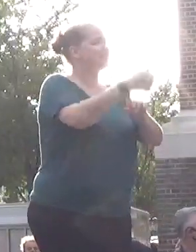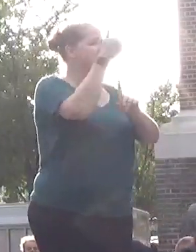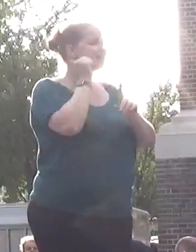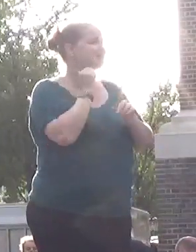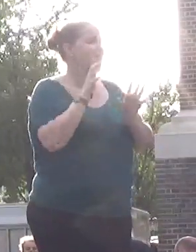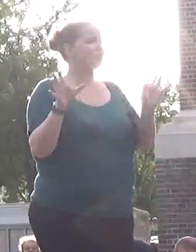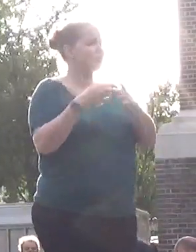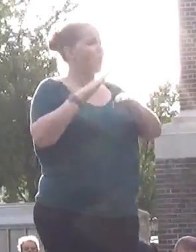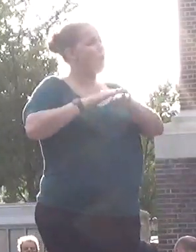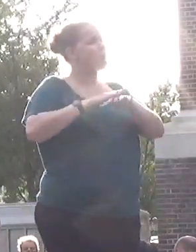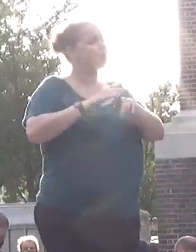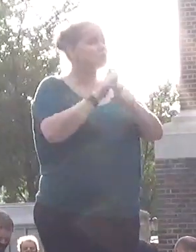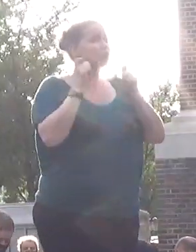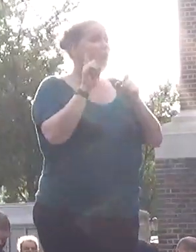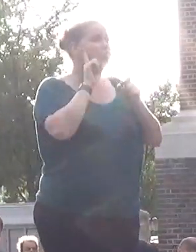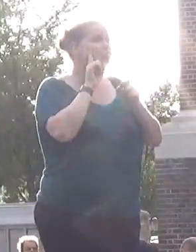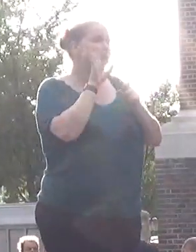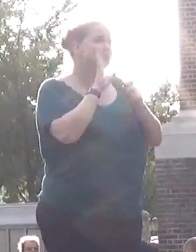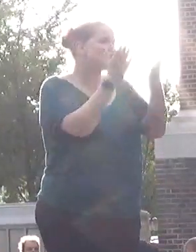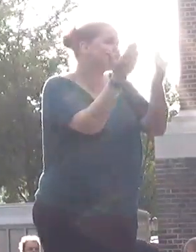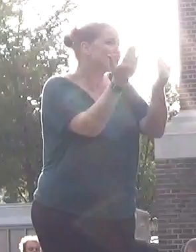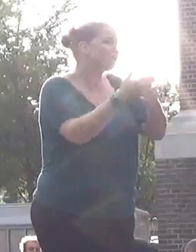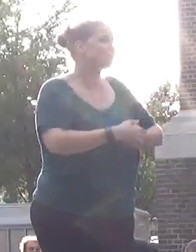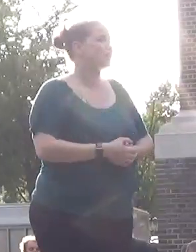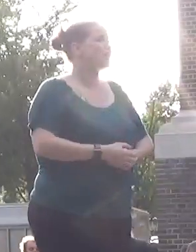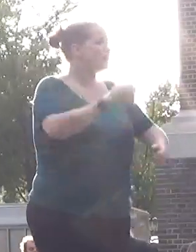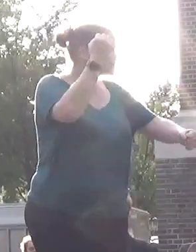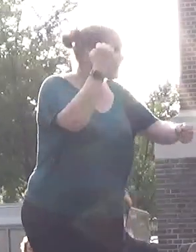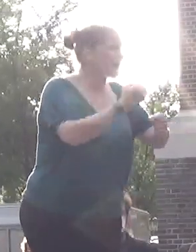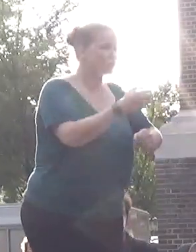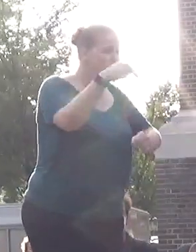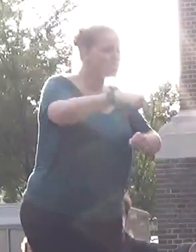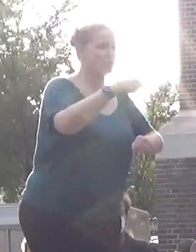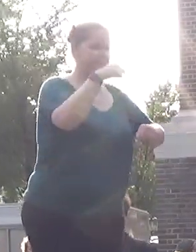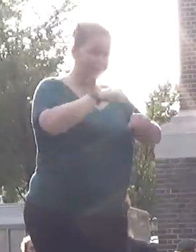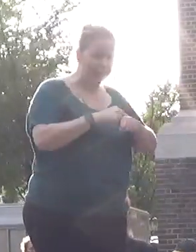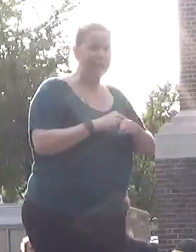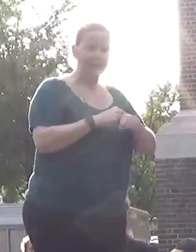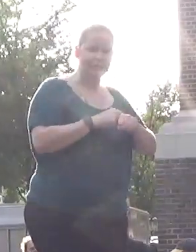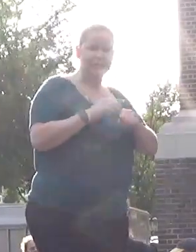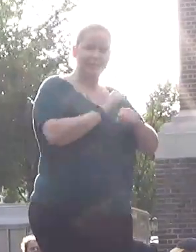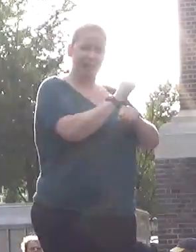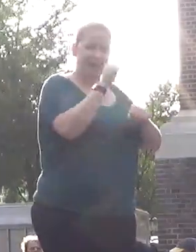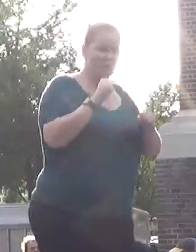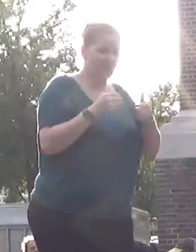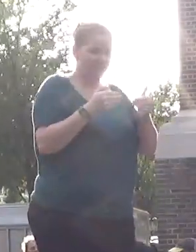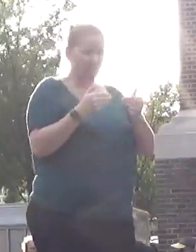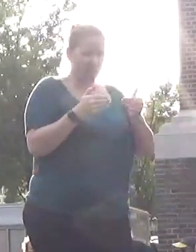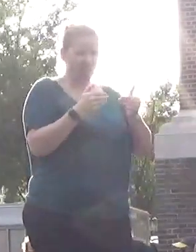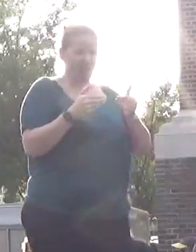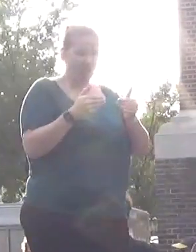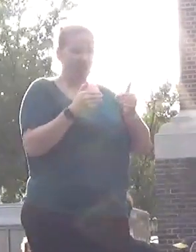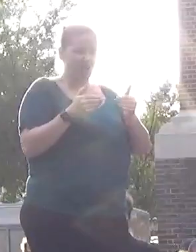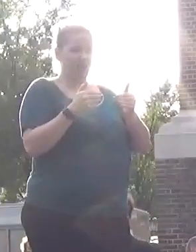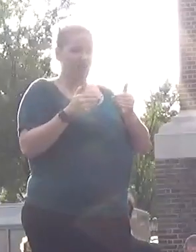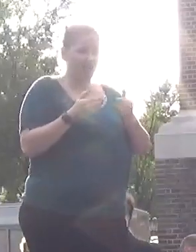homopastores, wij horen graag van u. Het wordt echt de hoogste tijd om voorbij die eeuwige terughoudendheid rond dit onderwerp,